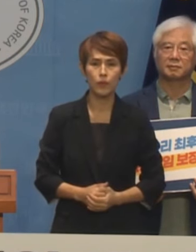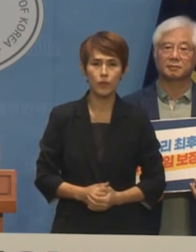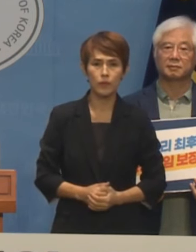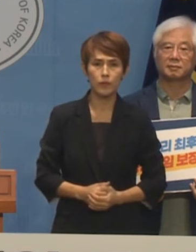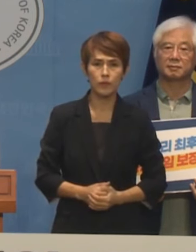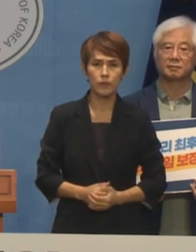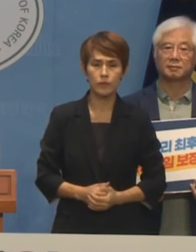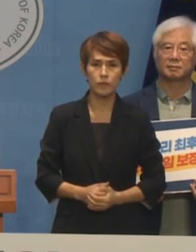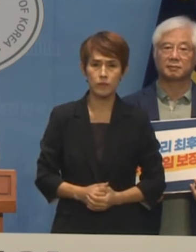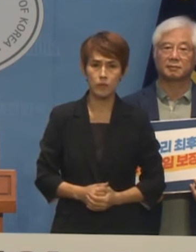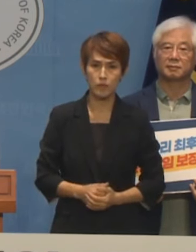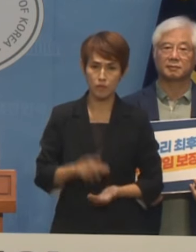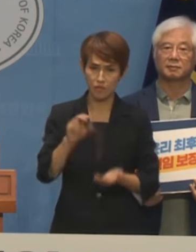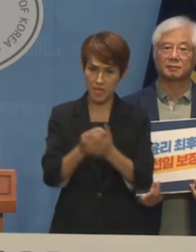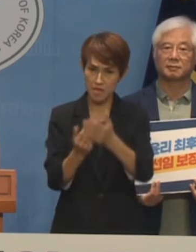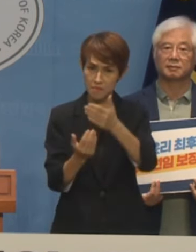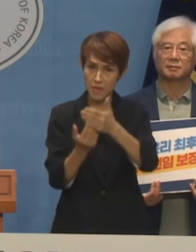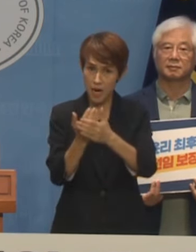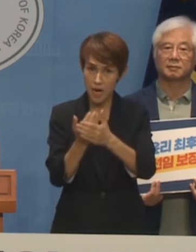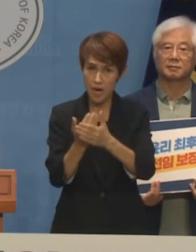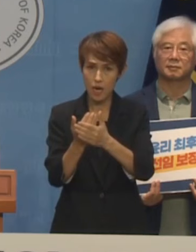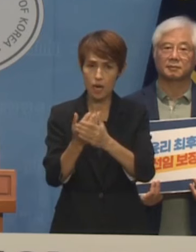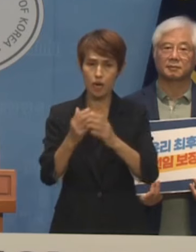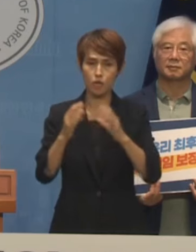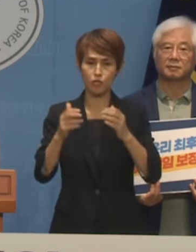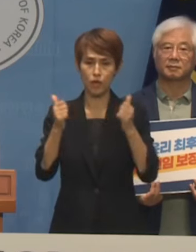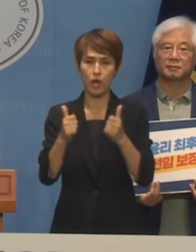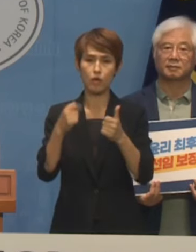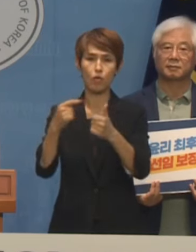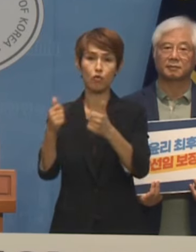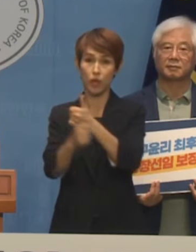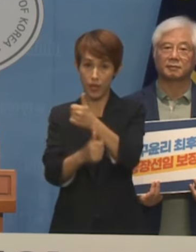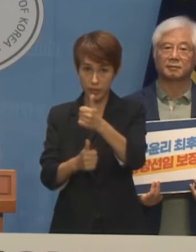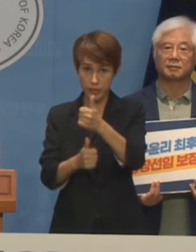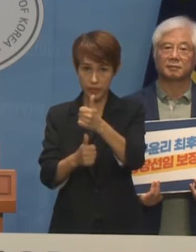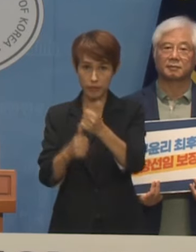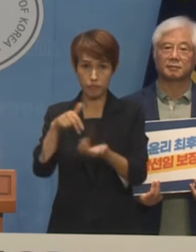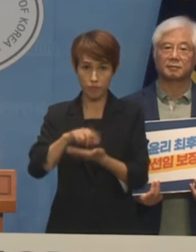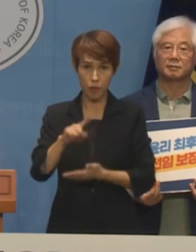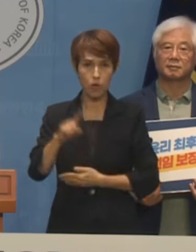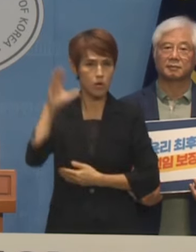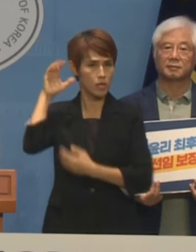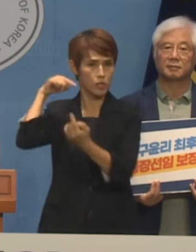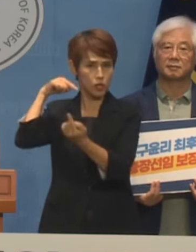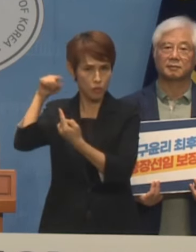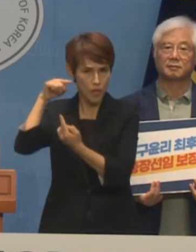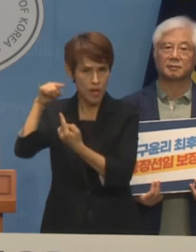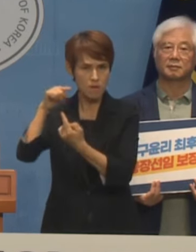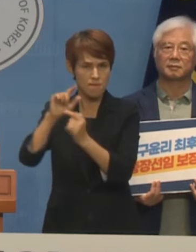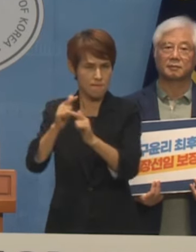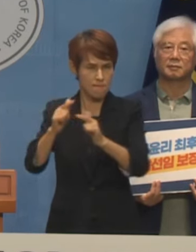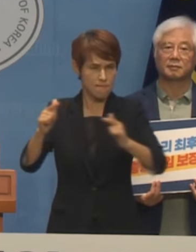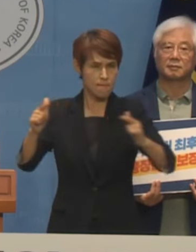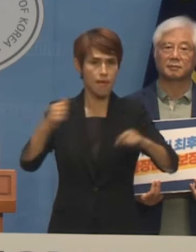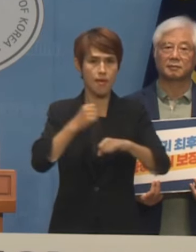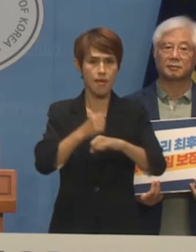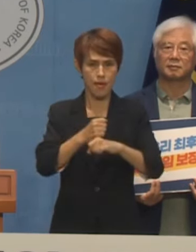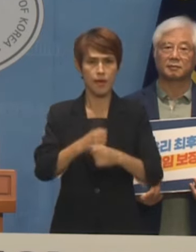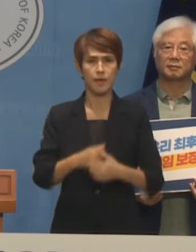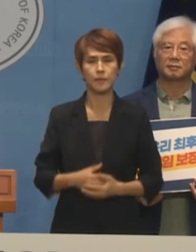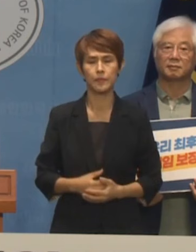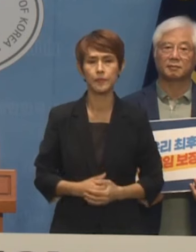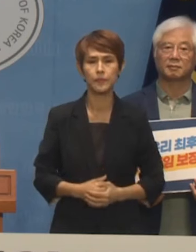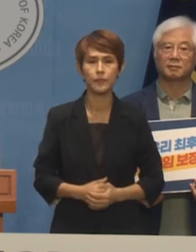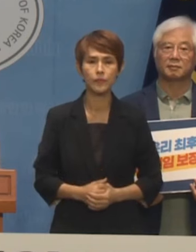만약 우려했던 상황이 발생한다면 국회 교육위는 청문회를 비롯해 동원 가능한 모든 방안을 강구해야